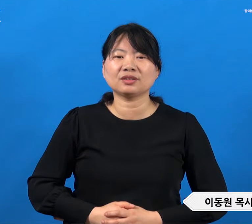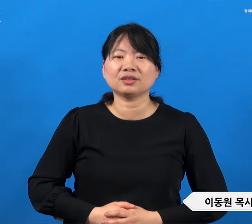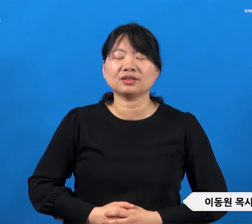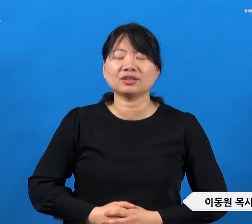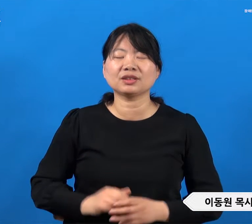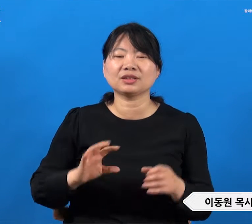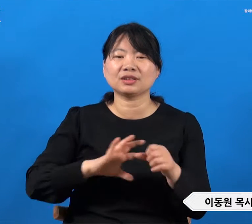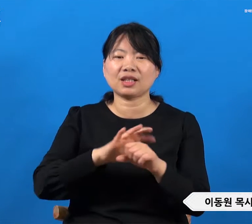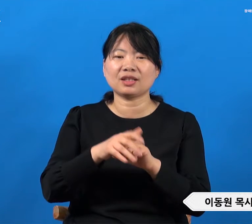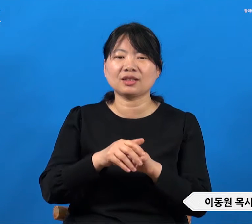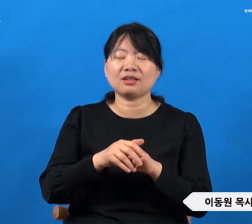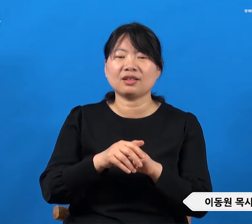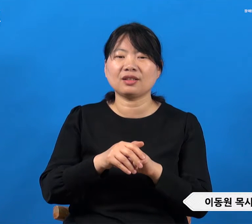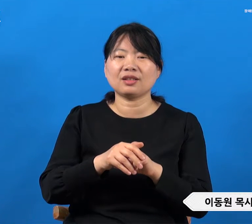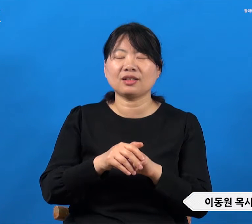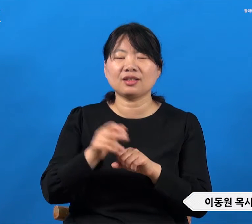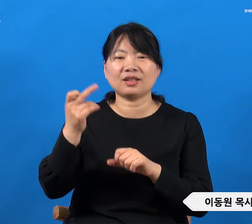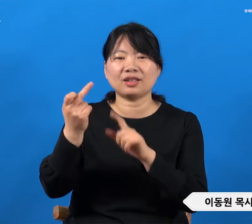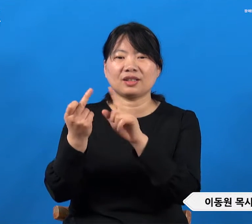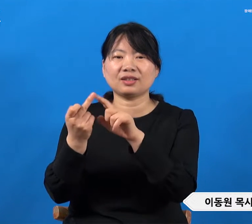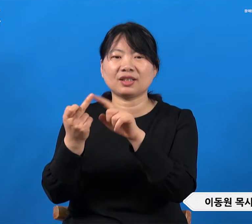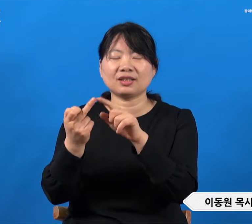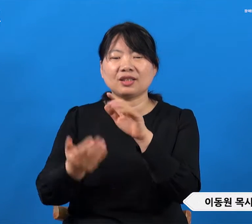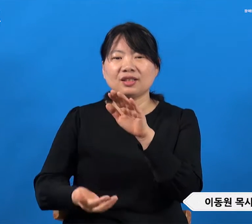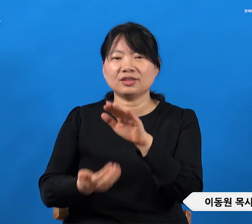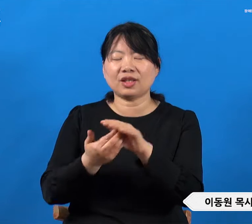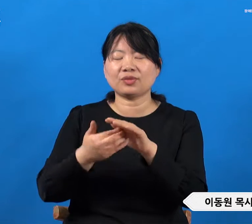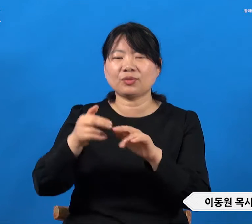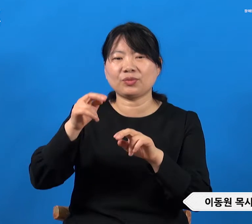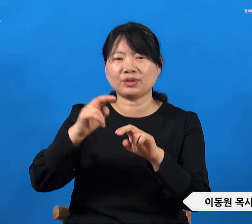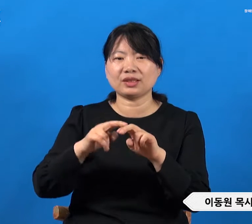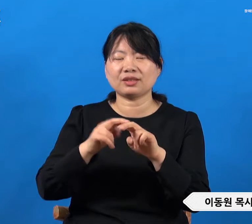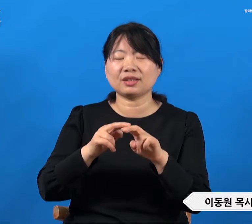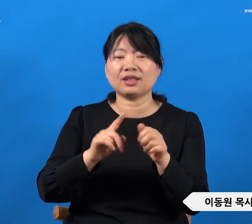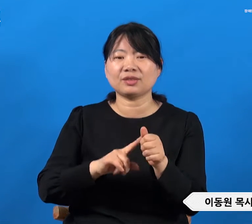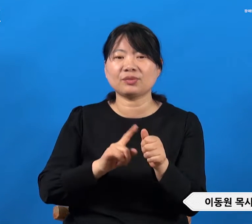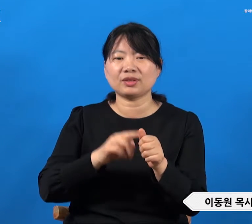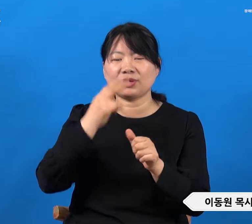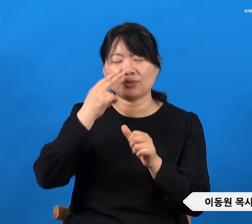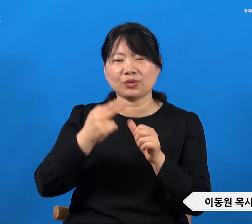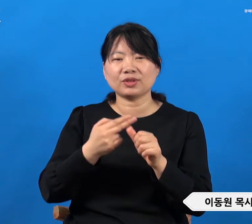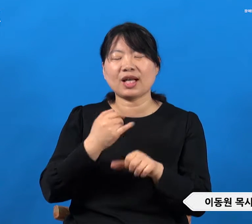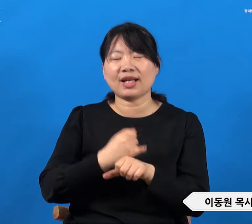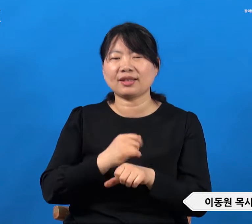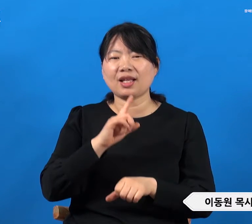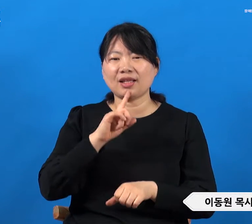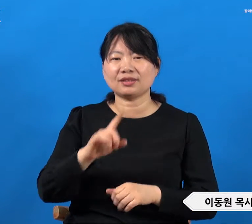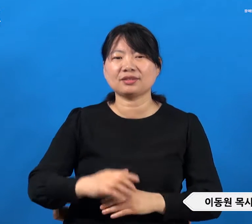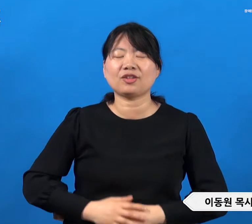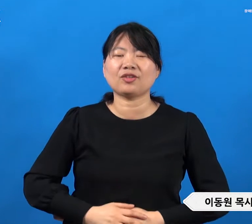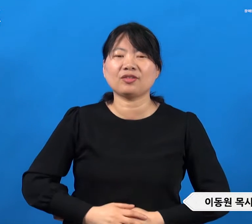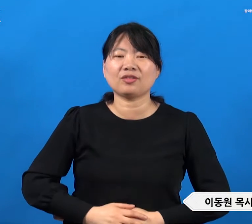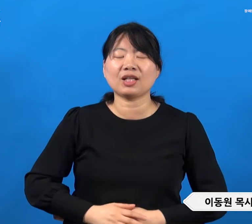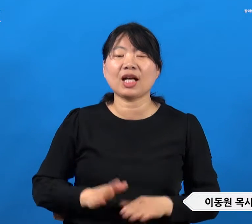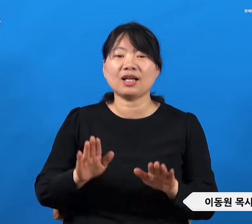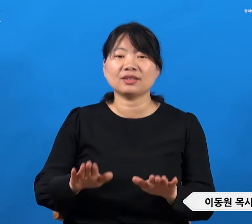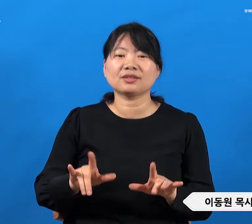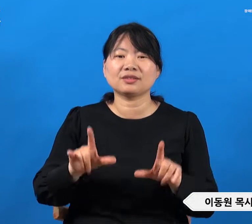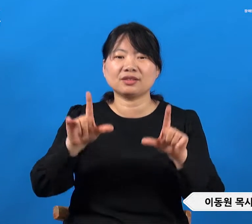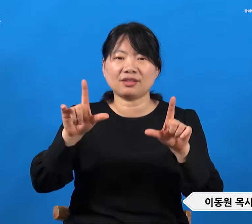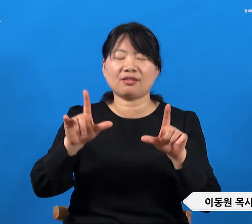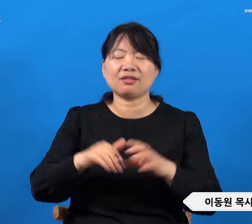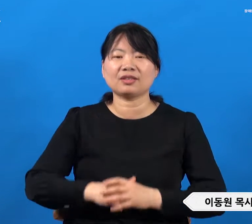이번에는 세계 정상의 에베레스트산 최고 정상에 이분이 도전한다는 거예요.